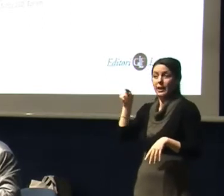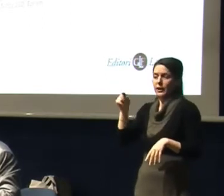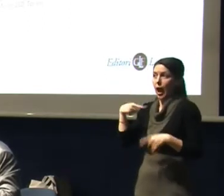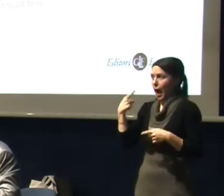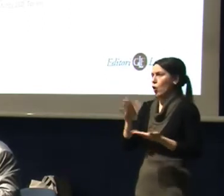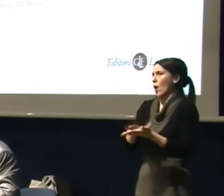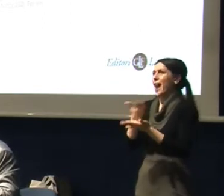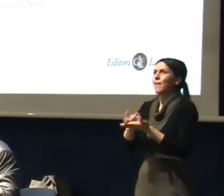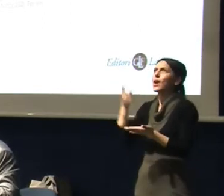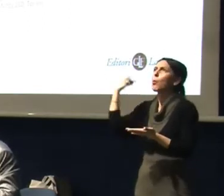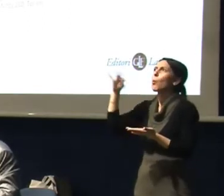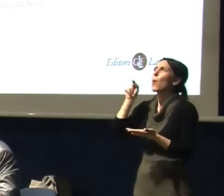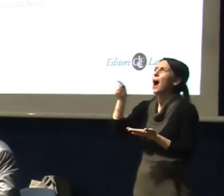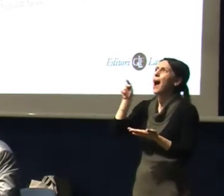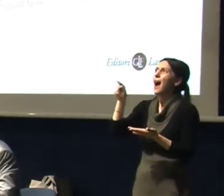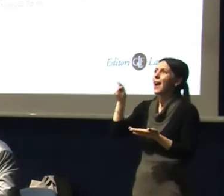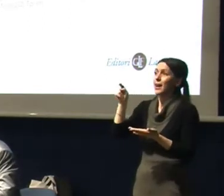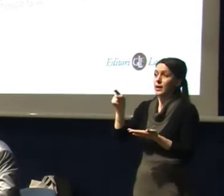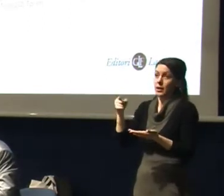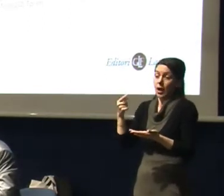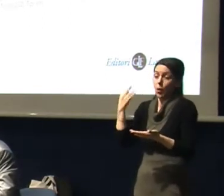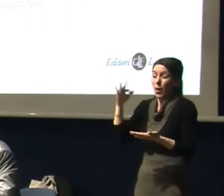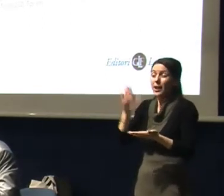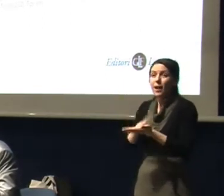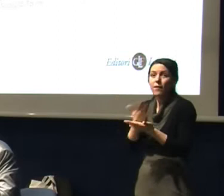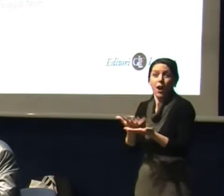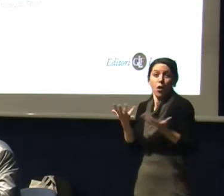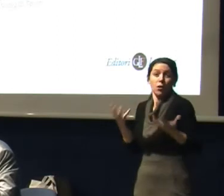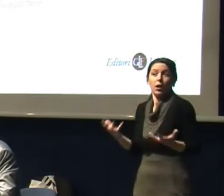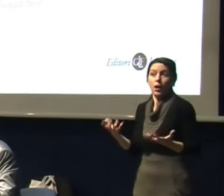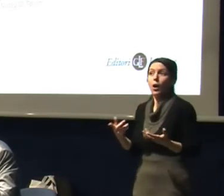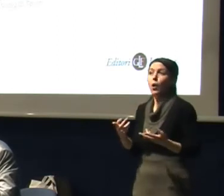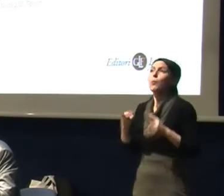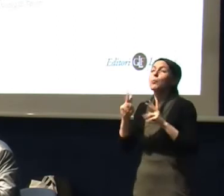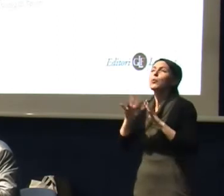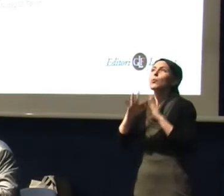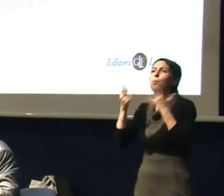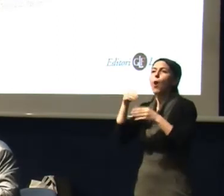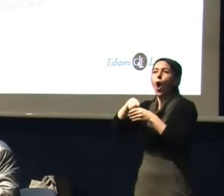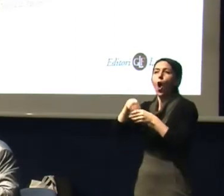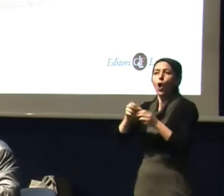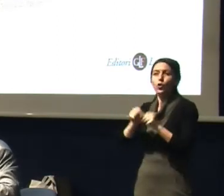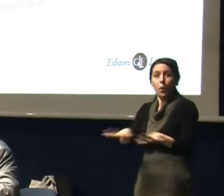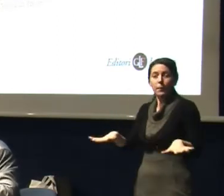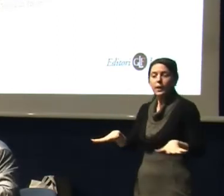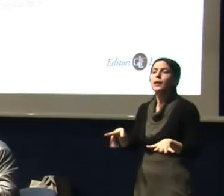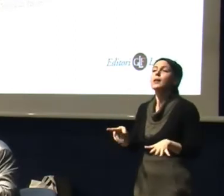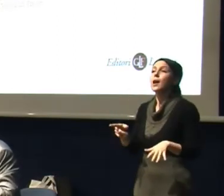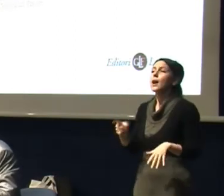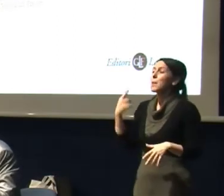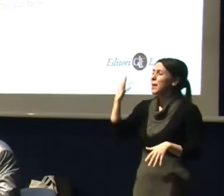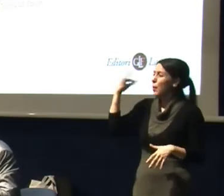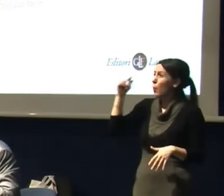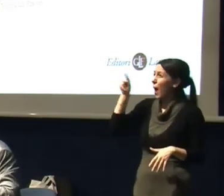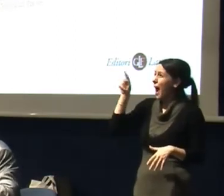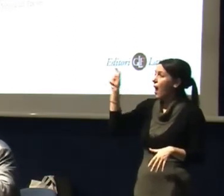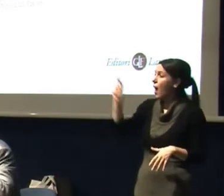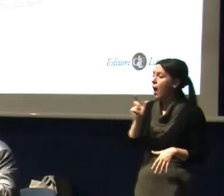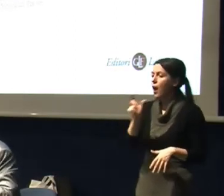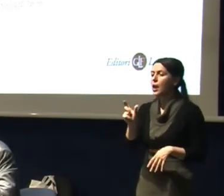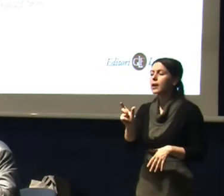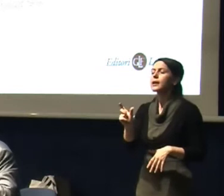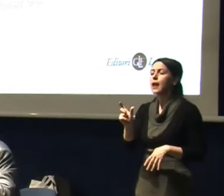oggi ha un valore molto pregnante soprattutto nel mondo dei media e che credo che grazie a questa parola